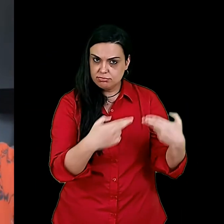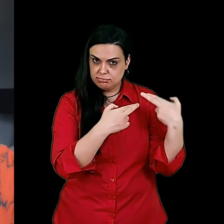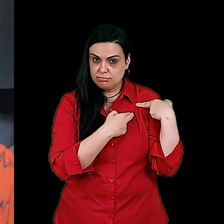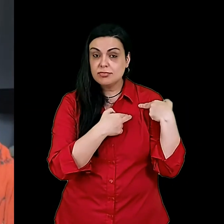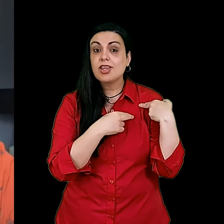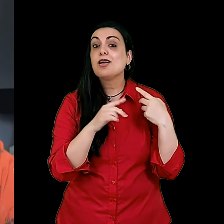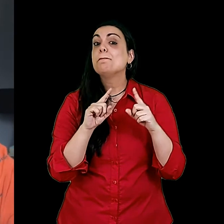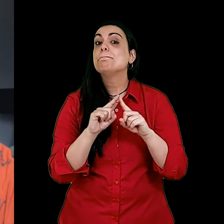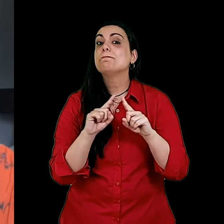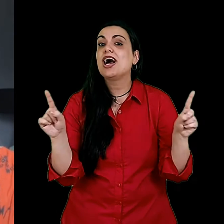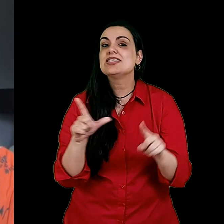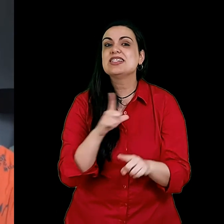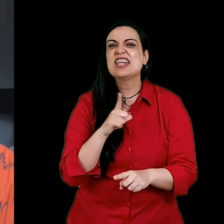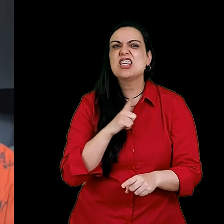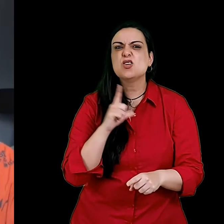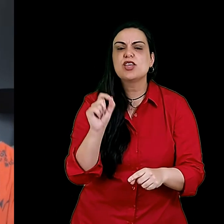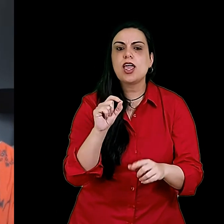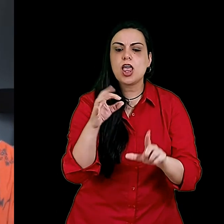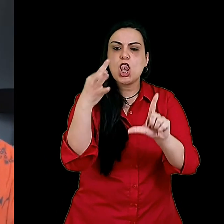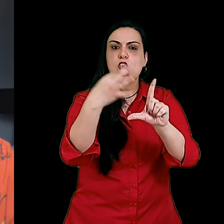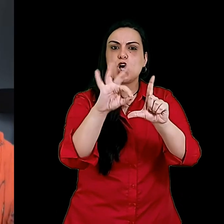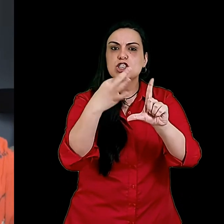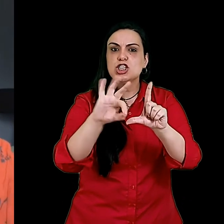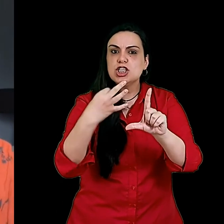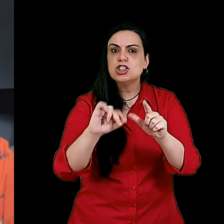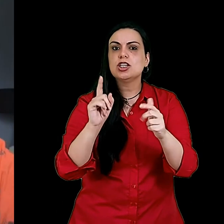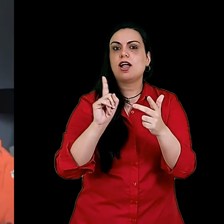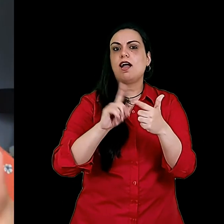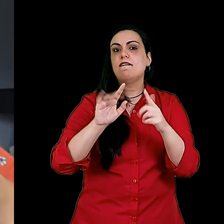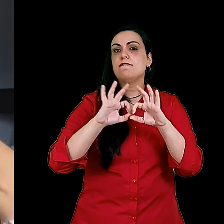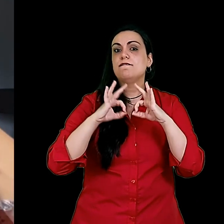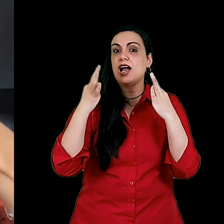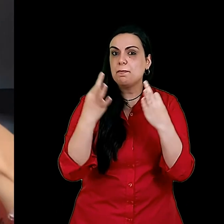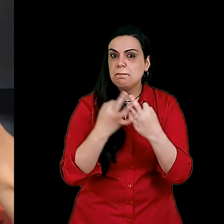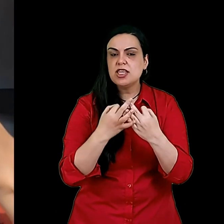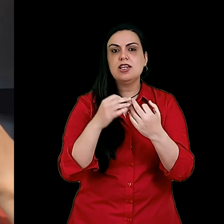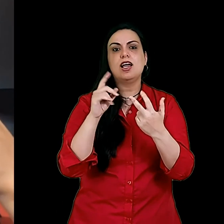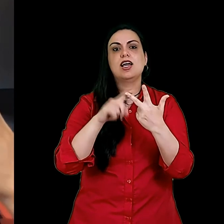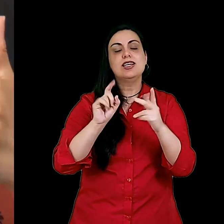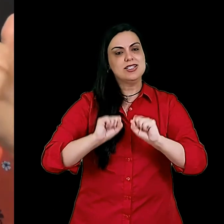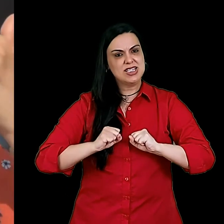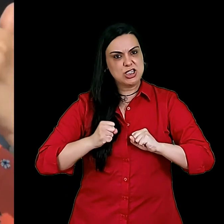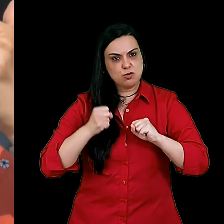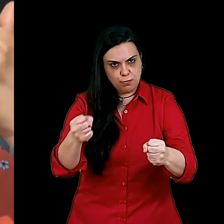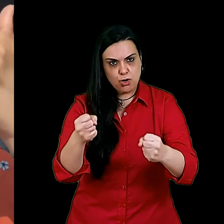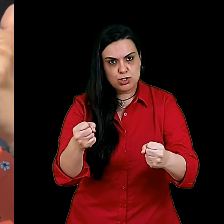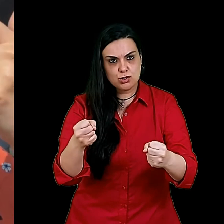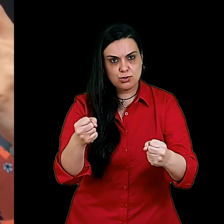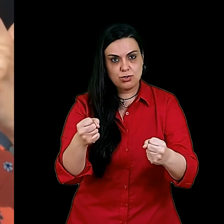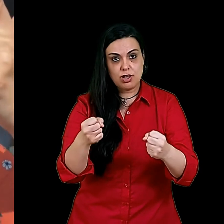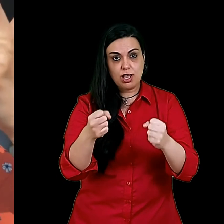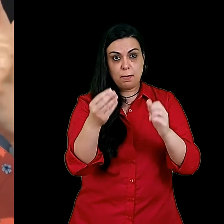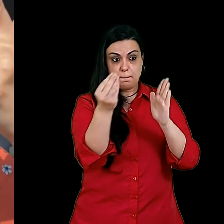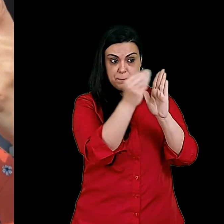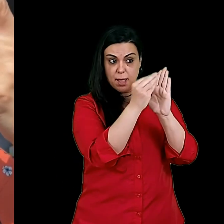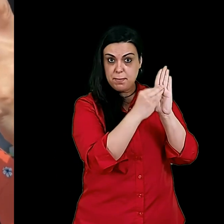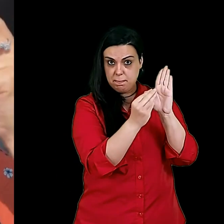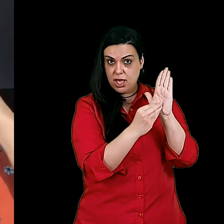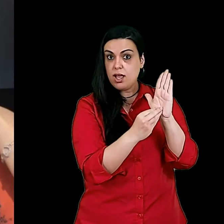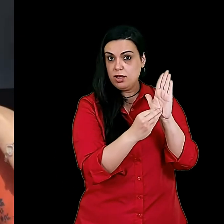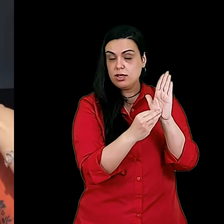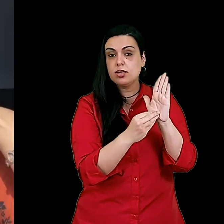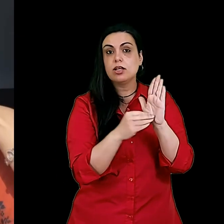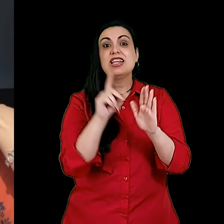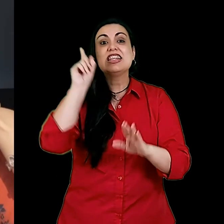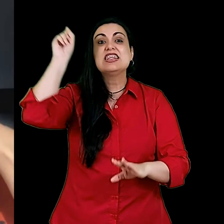do comprometimento. Olha o que isso envolve. Logística, família e esforço.